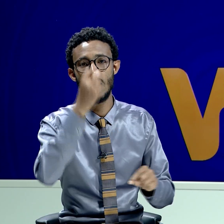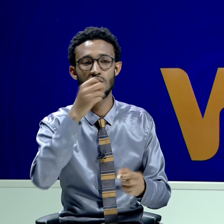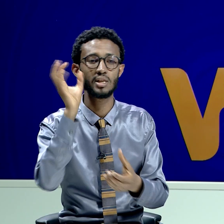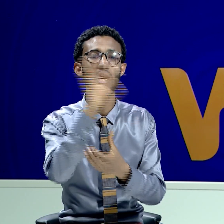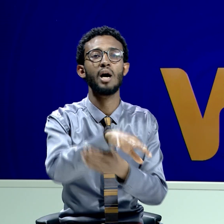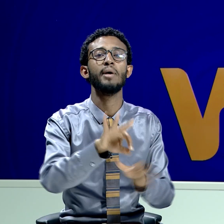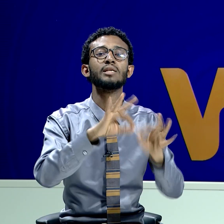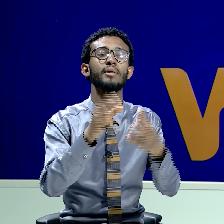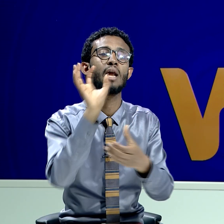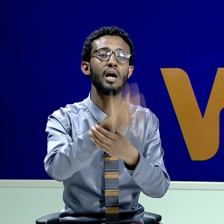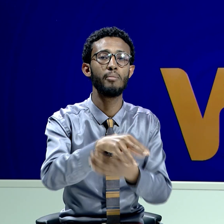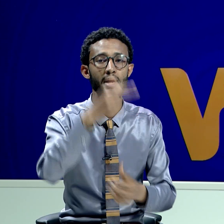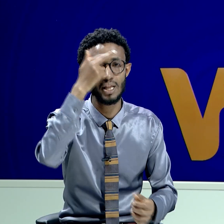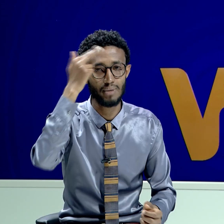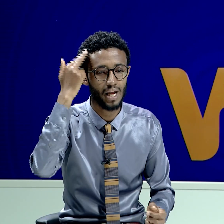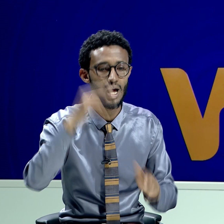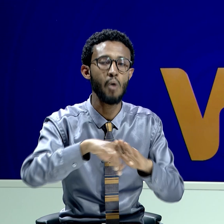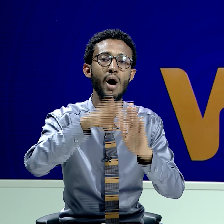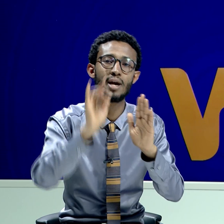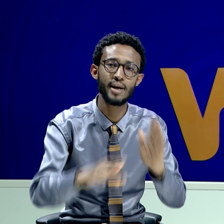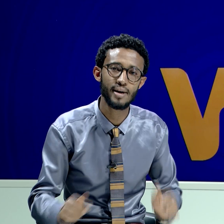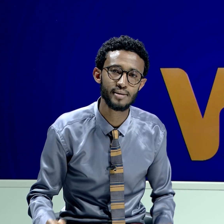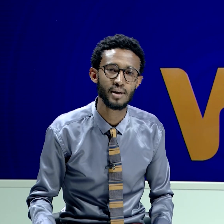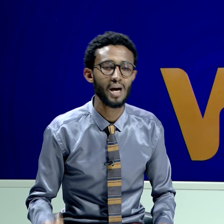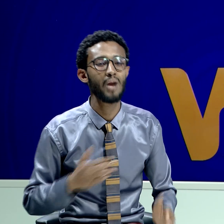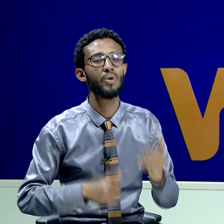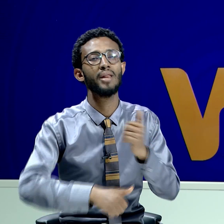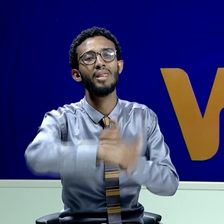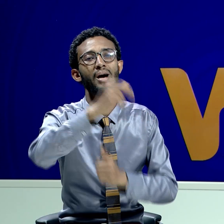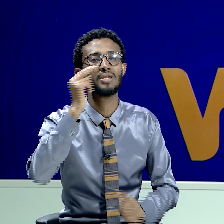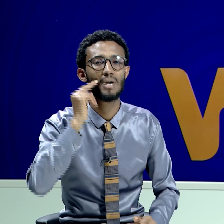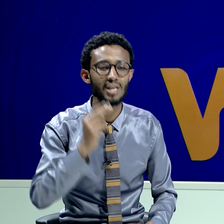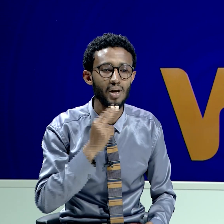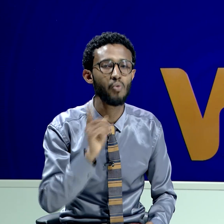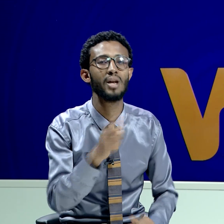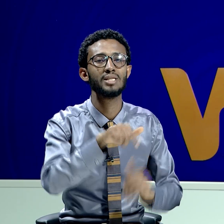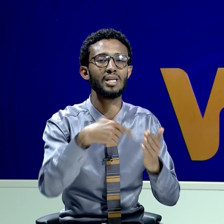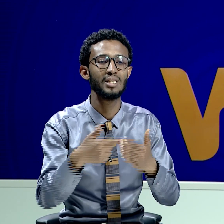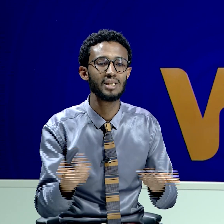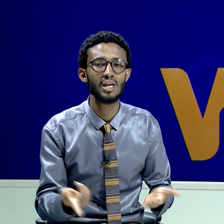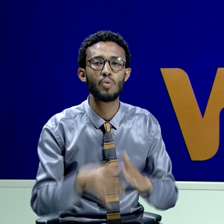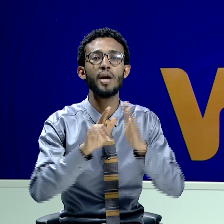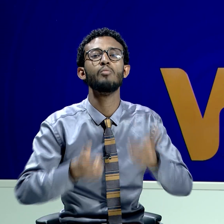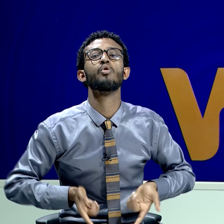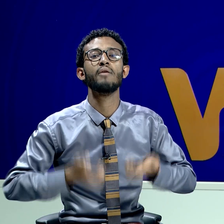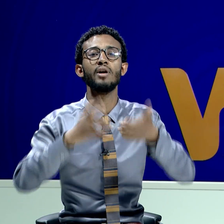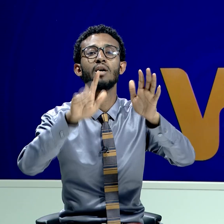ወላጅ ጣልቃ በየሰበ ጣልቃ ገባነት ምክንያት አዋረድ ከን ከልጉዳተኛ መስማሳን ሆነ። ስለዚህ ተዋደ ሞረን ፈልክም